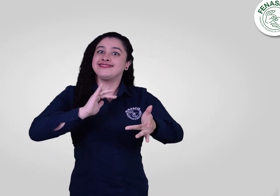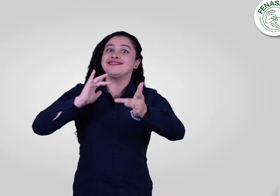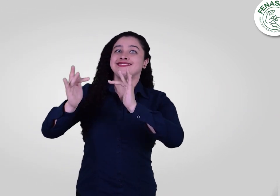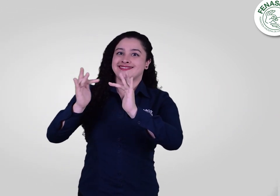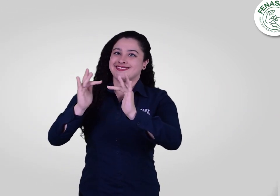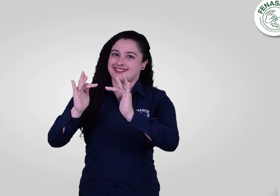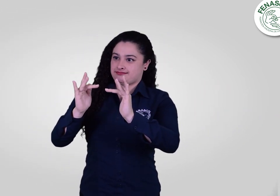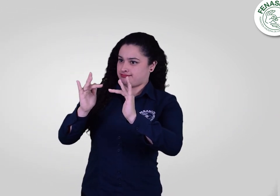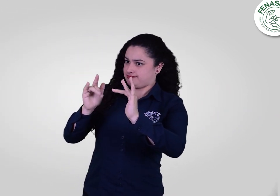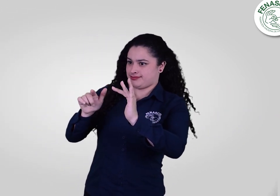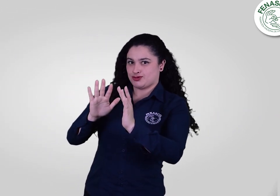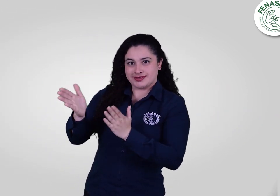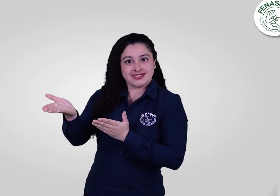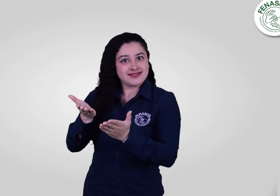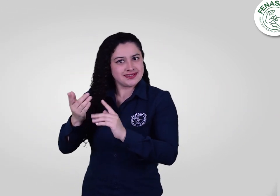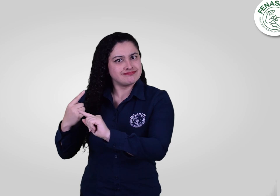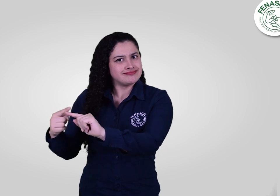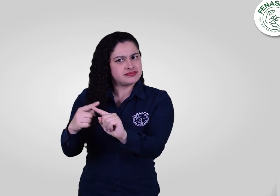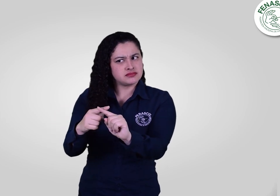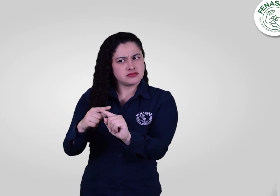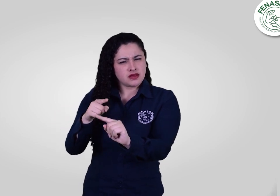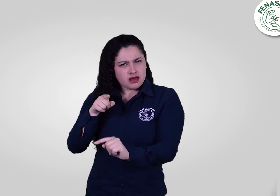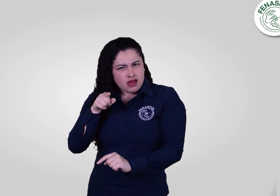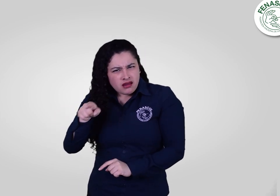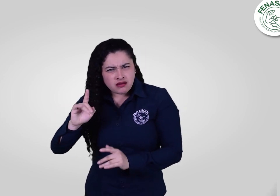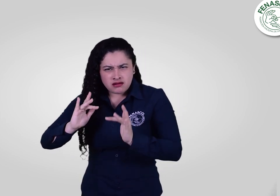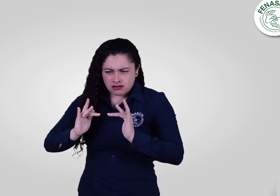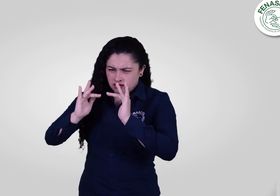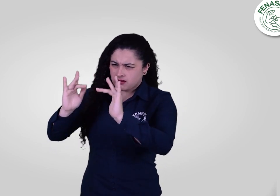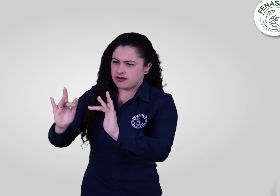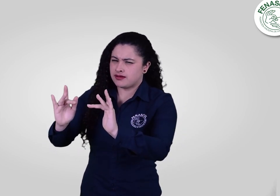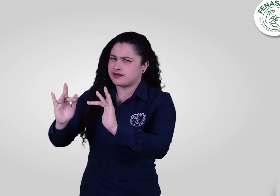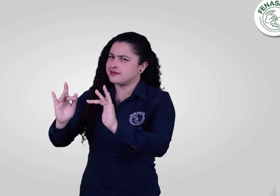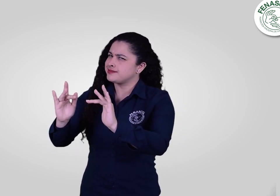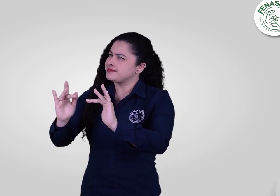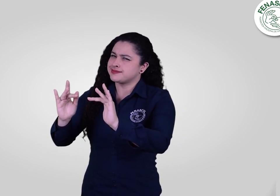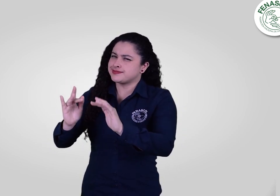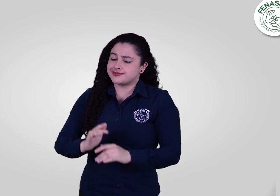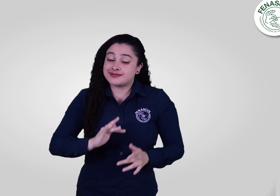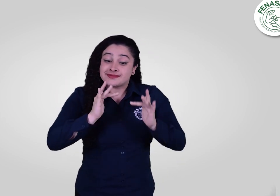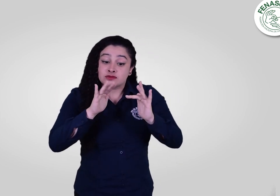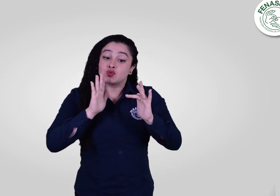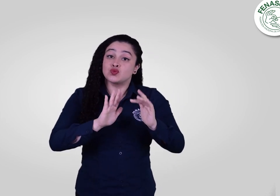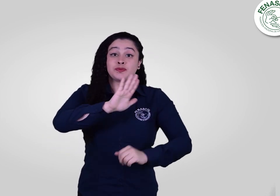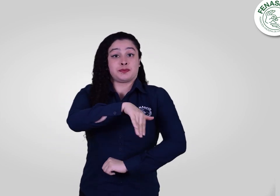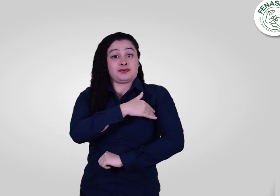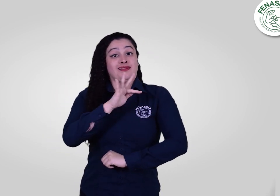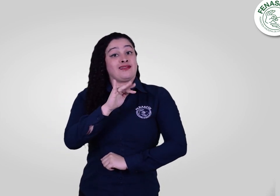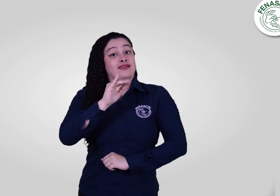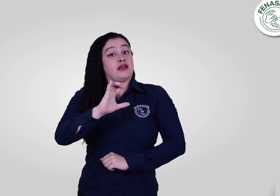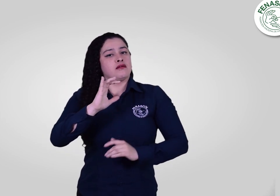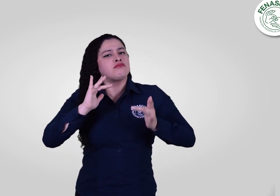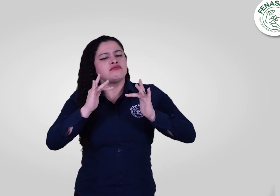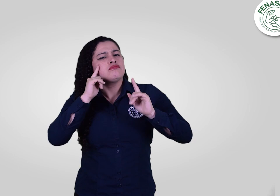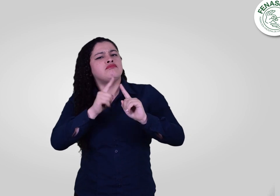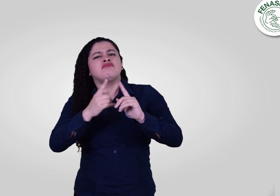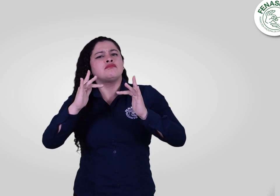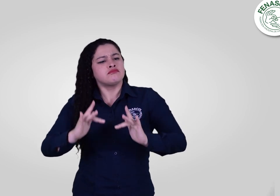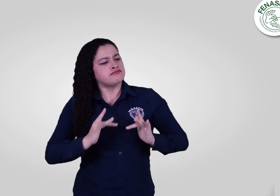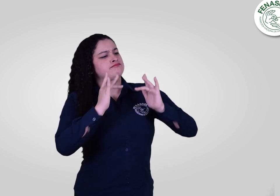en el marco de la prestación de sus servicios que esta iniciativa del Ministerio de las tic es un